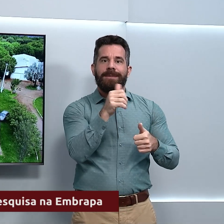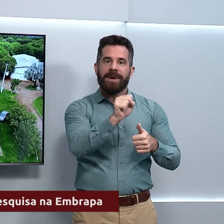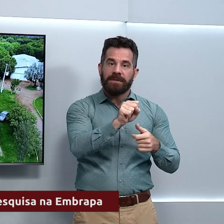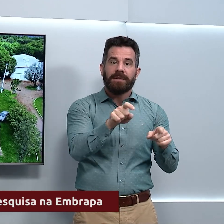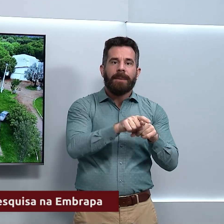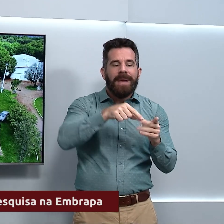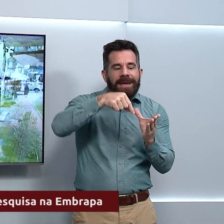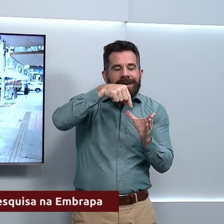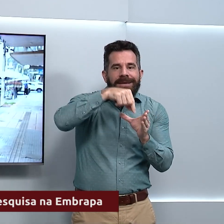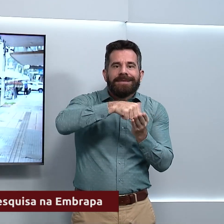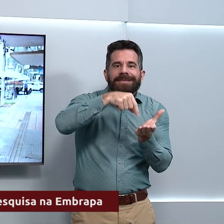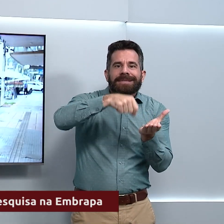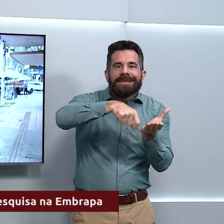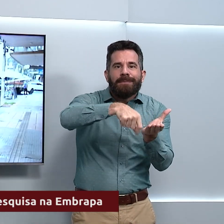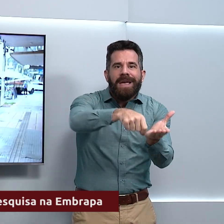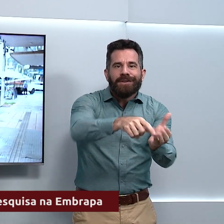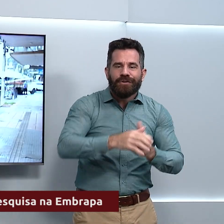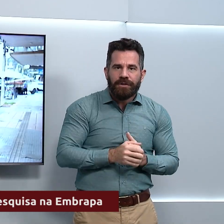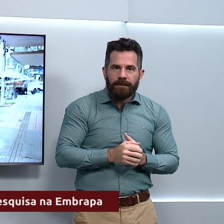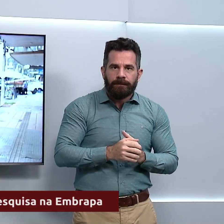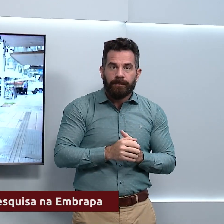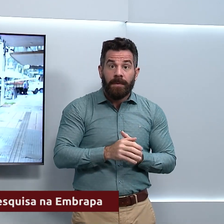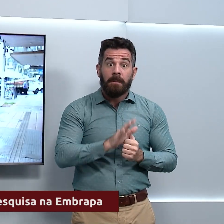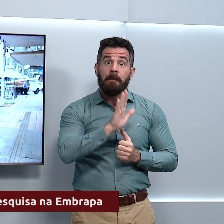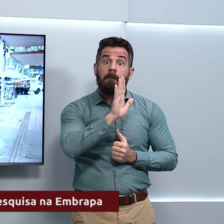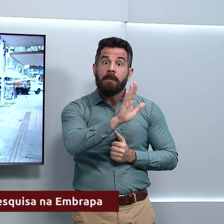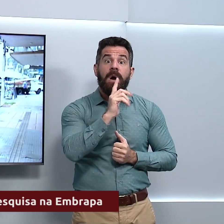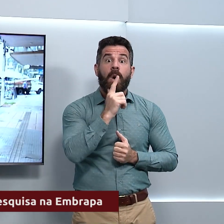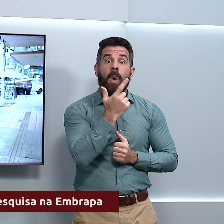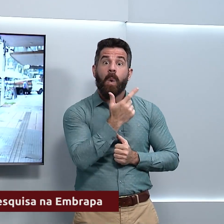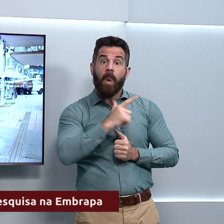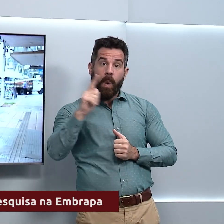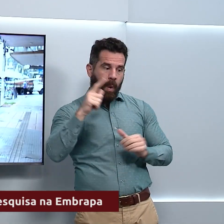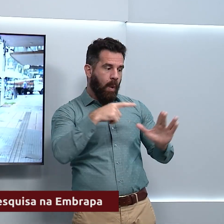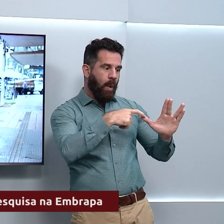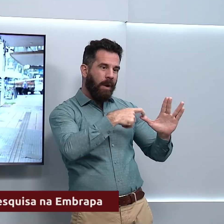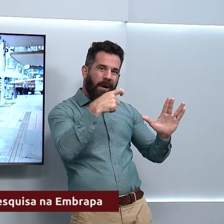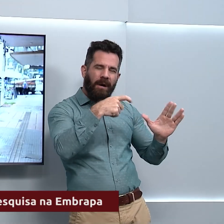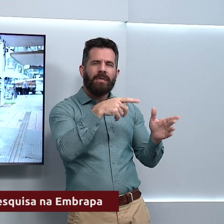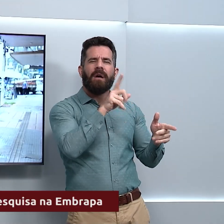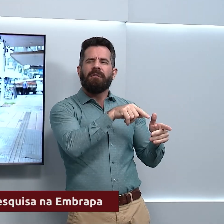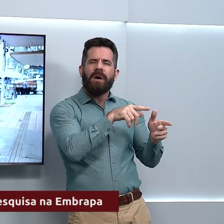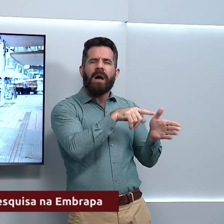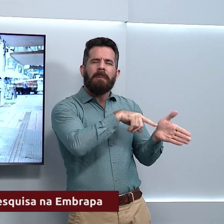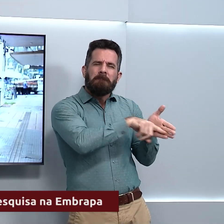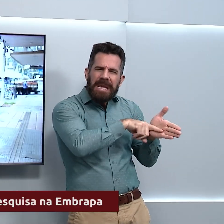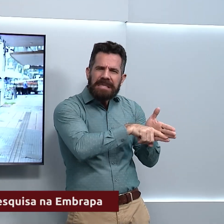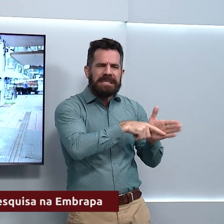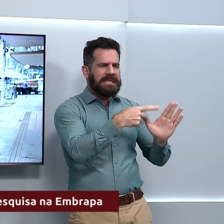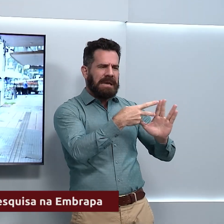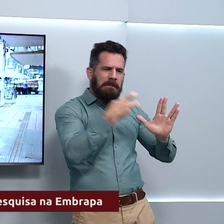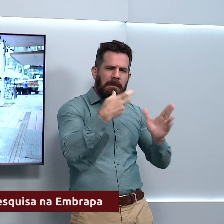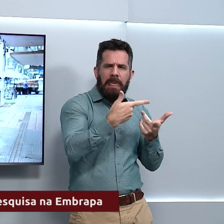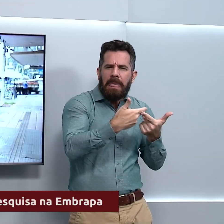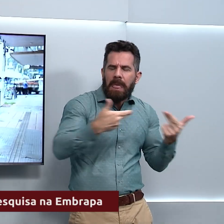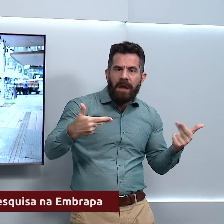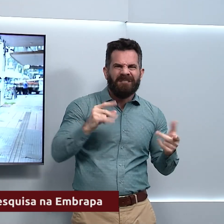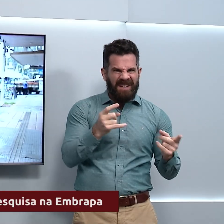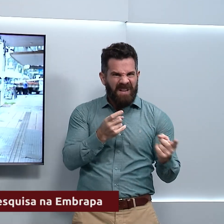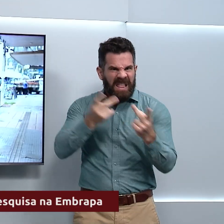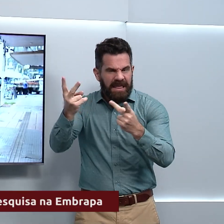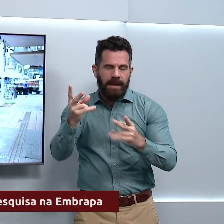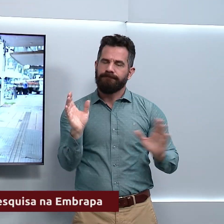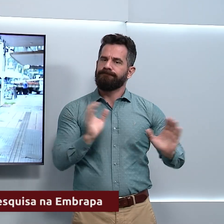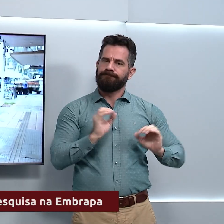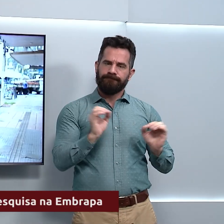sementes. Também vale reforçar que nenhum produto resultante das pesquisas poderá ser comercializado. Além